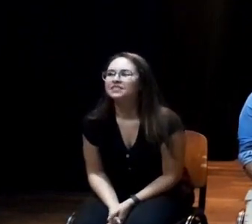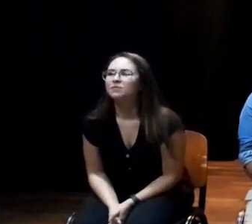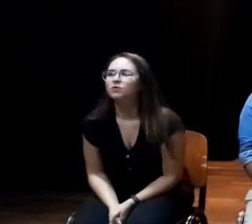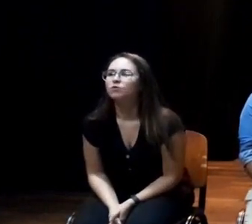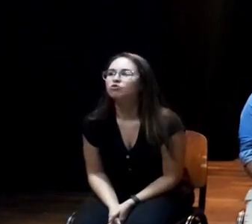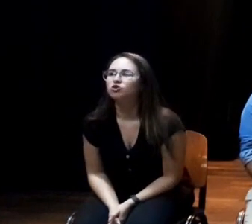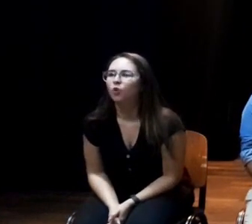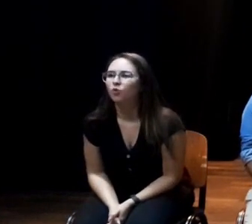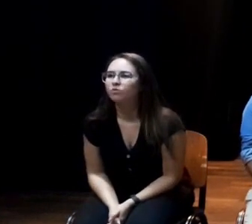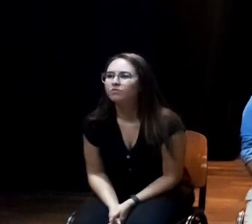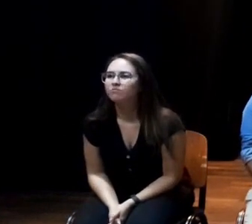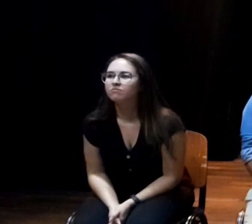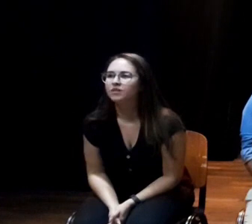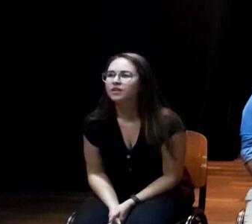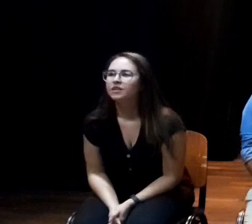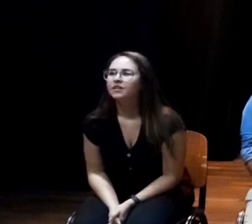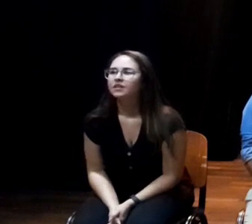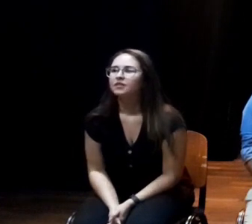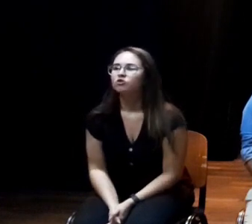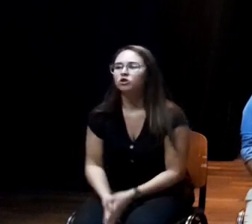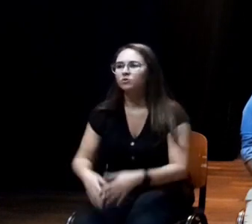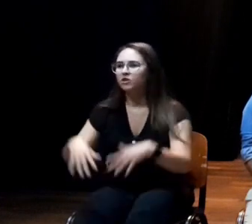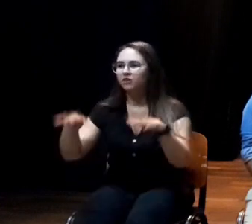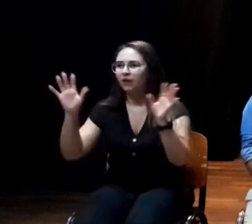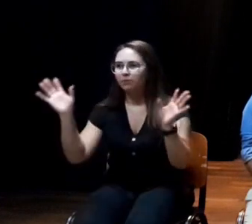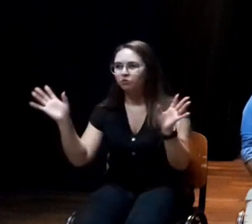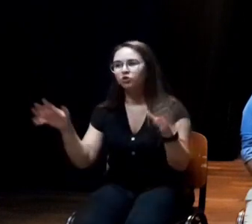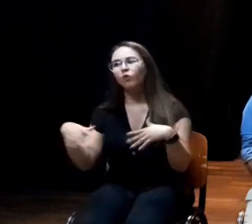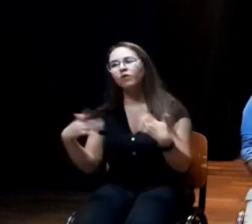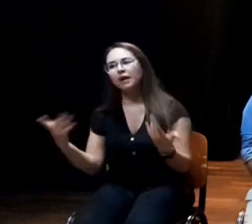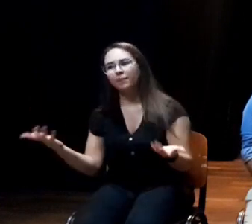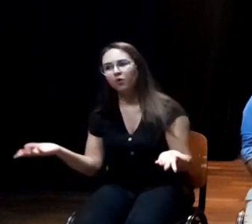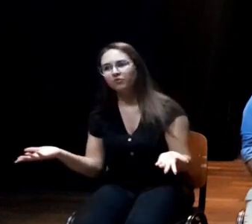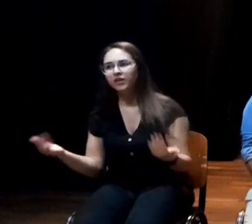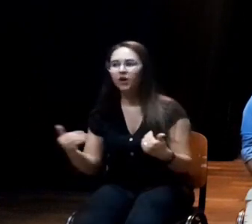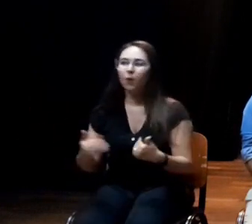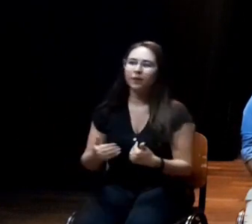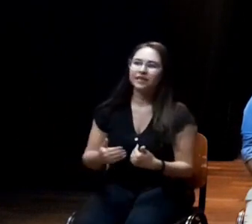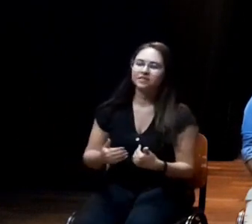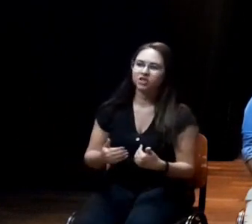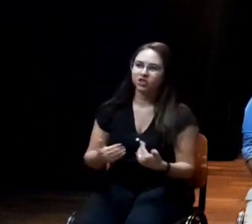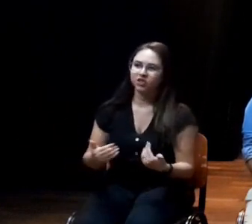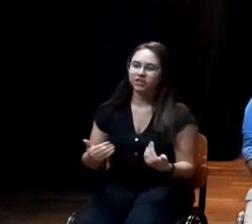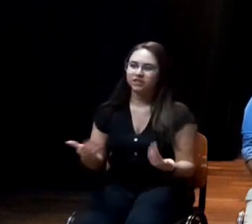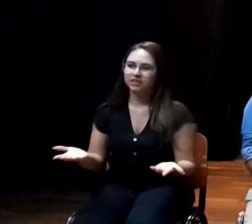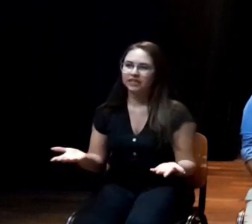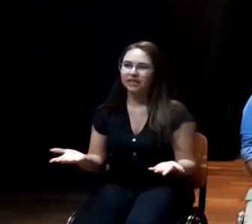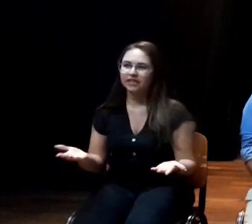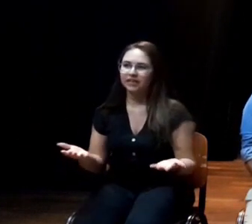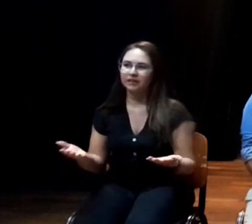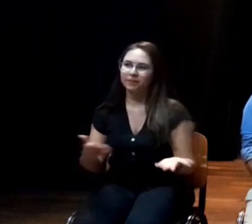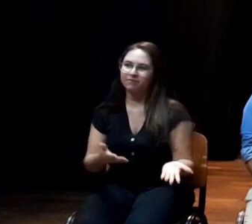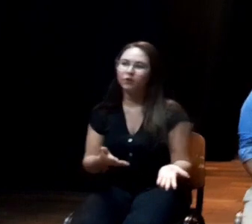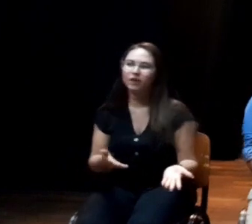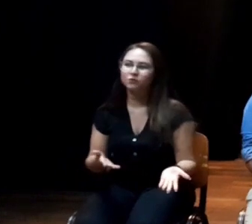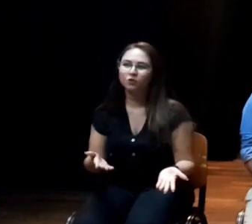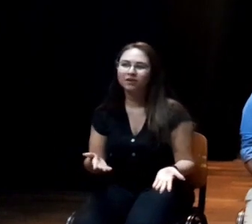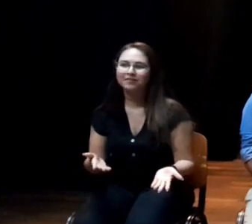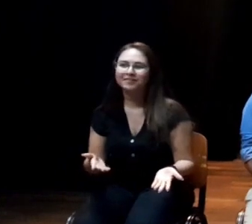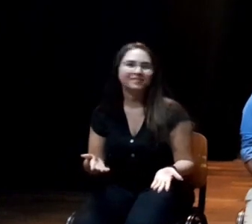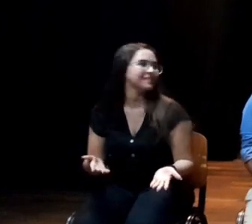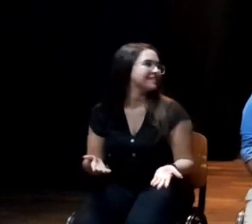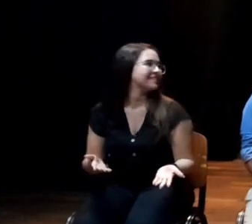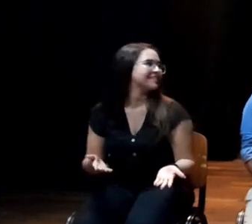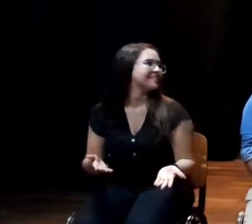Mas, por exemplo, num show, todo mundo que vai para um show é para ouvir ou para assistir, né? É para ver o